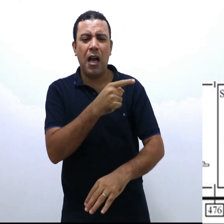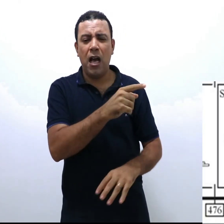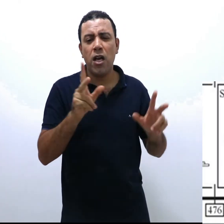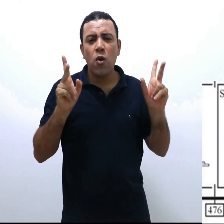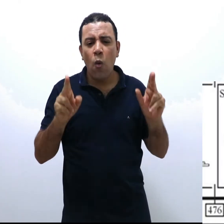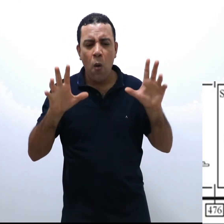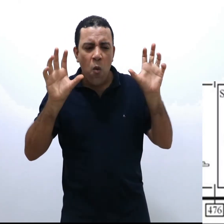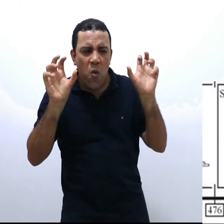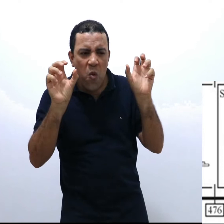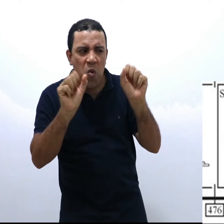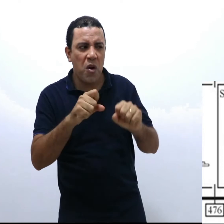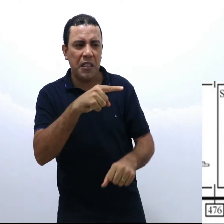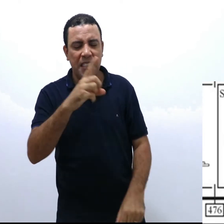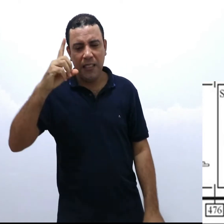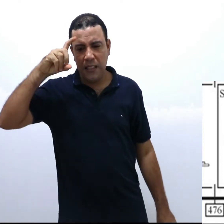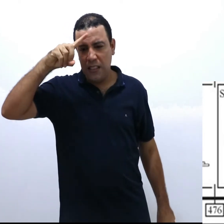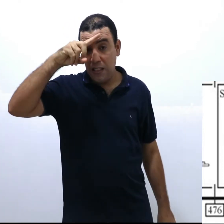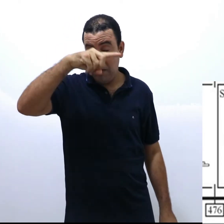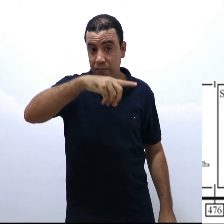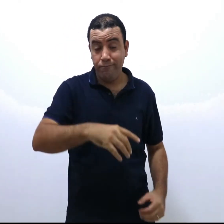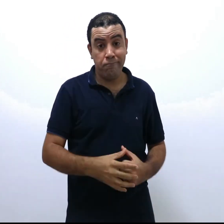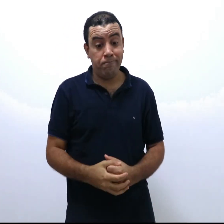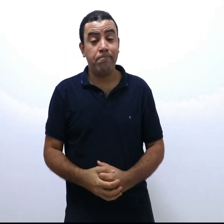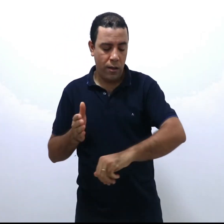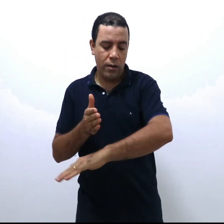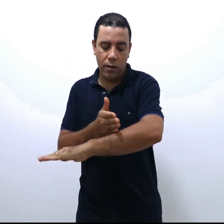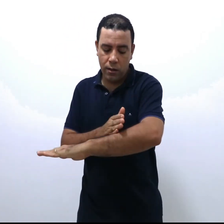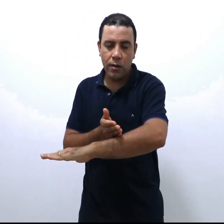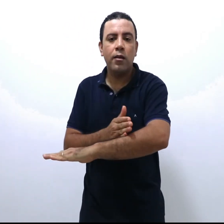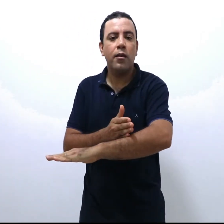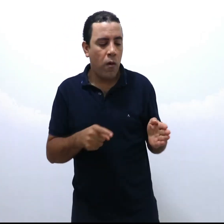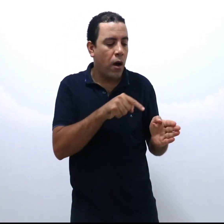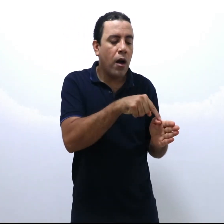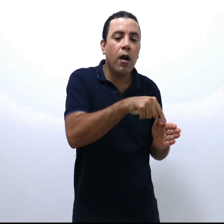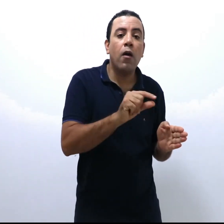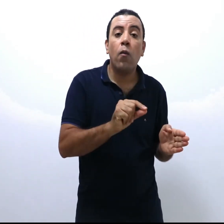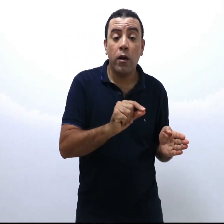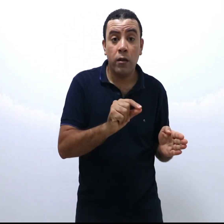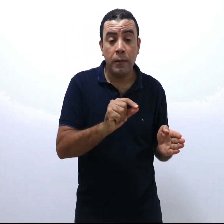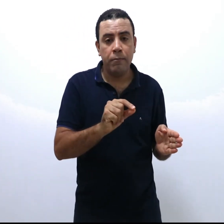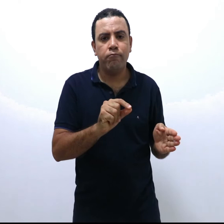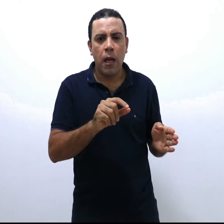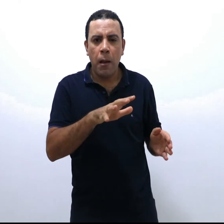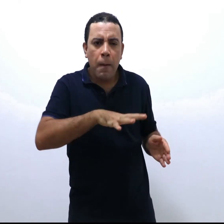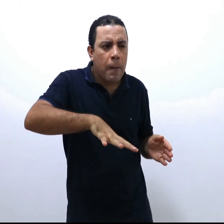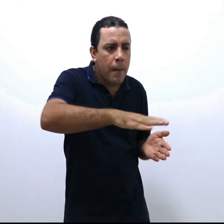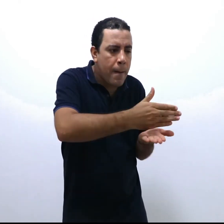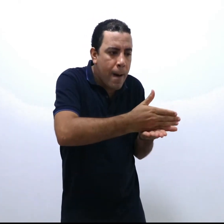escuridão, que foi muito difícil. Então, nessa época, parte do Império